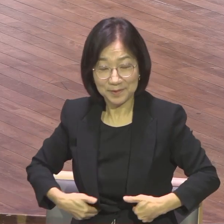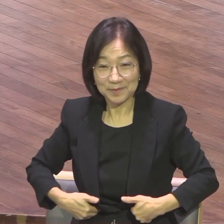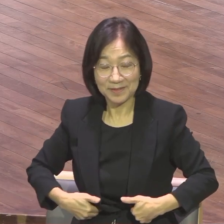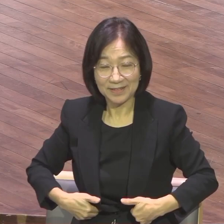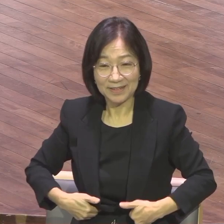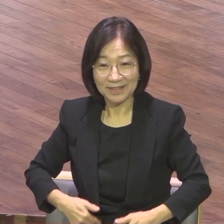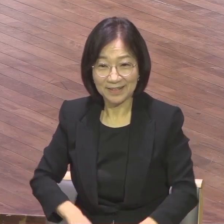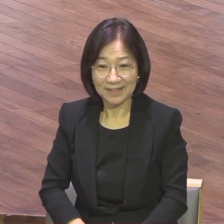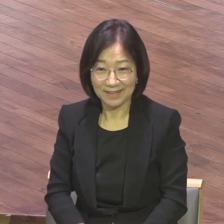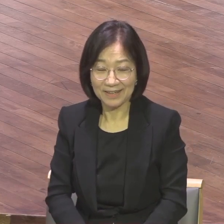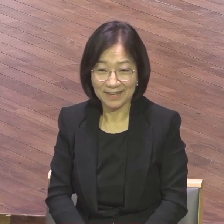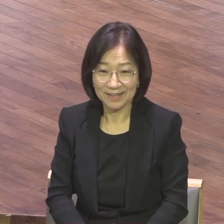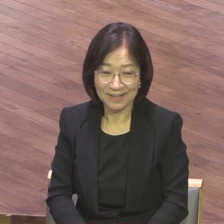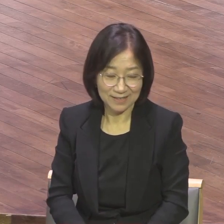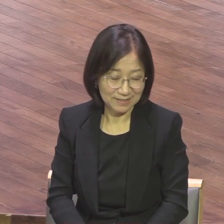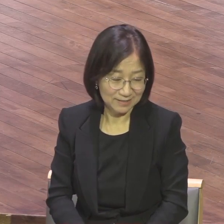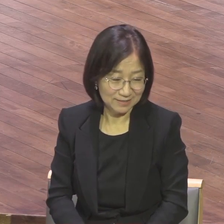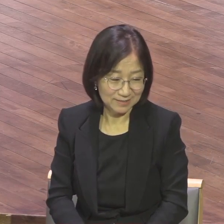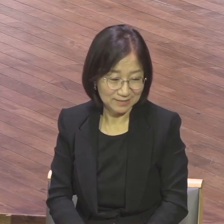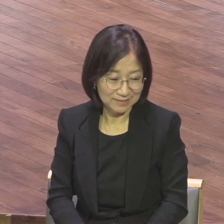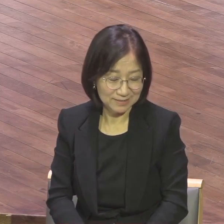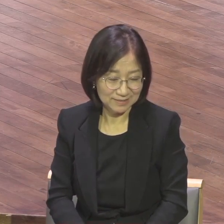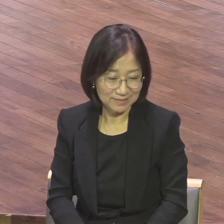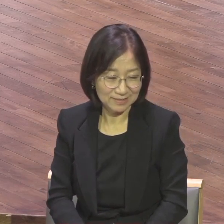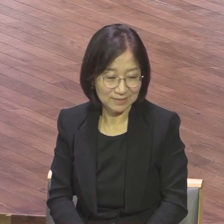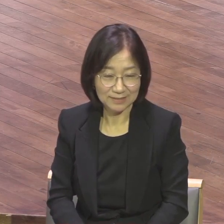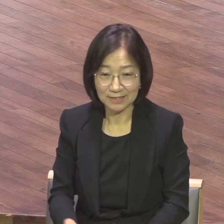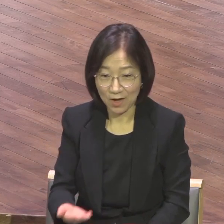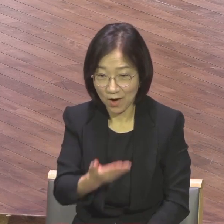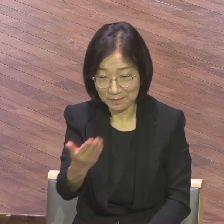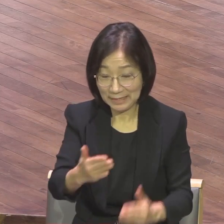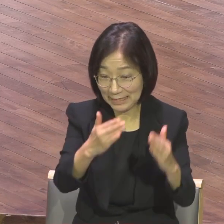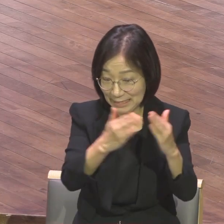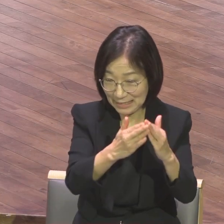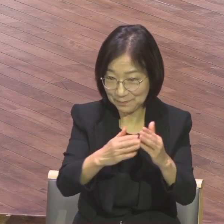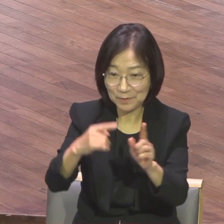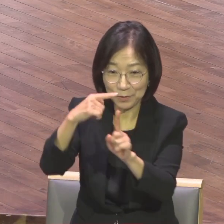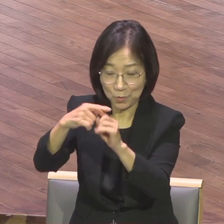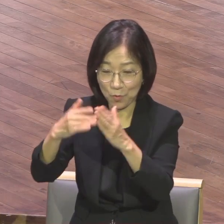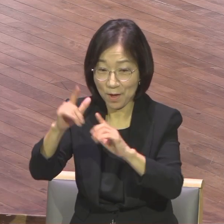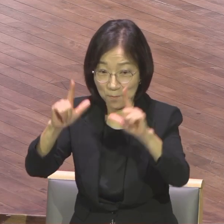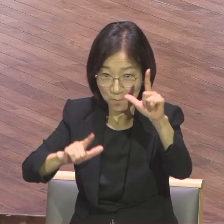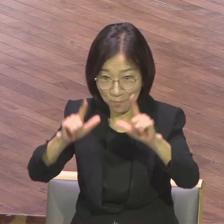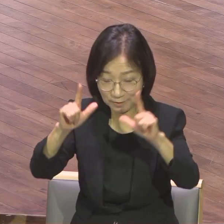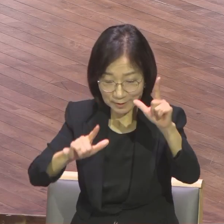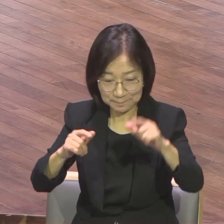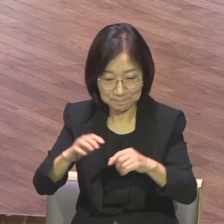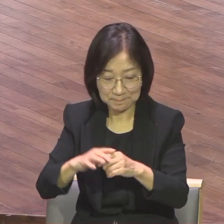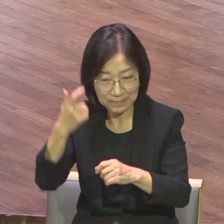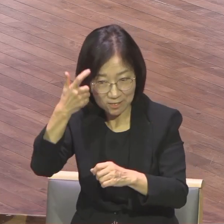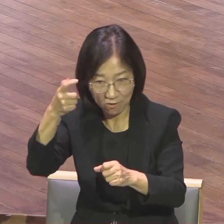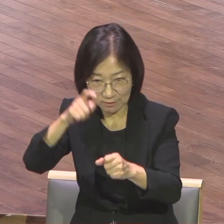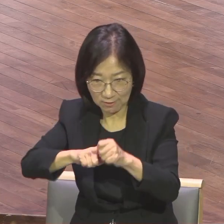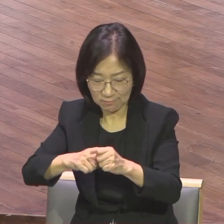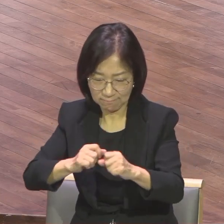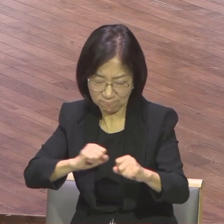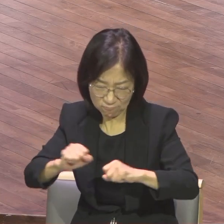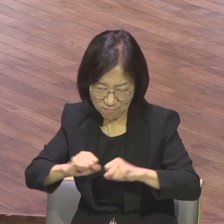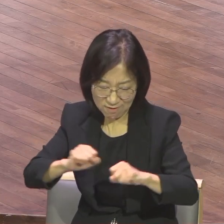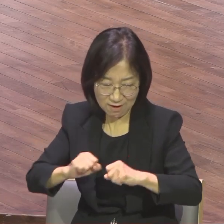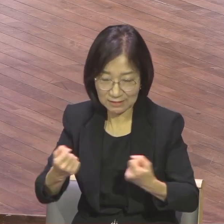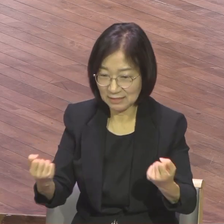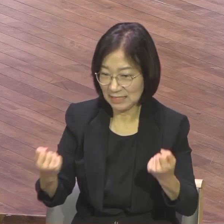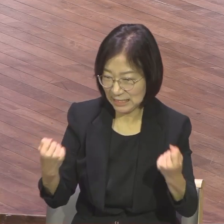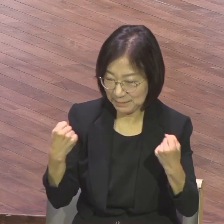그것이 여러분 교회 현장 되기 바랍니다. 그것이 여러분 집안 현장 되기 바랍니다. 직장 현장, 사업 현장, 여러분